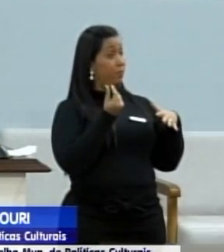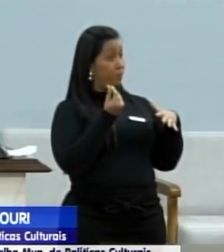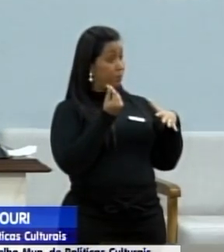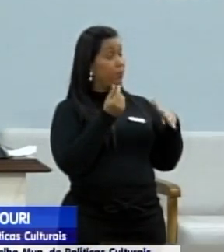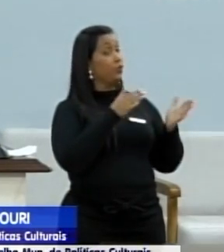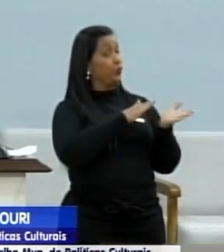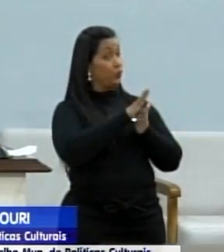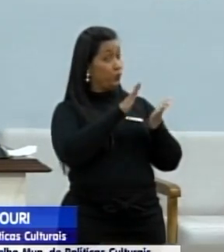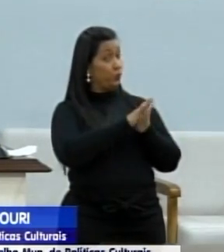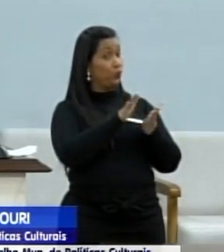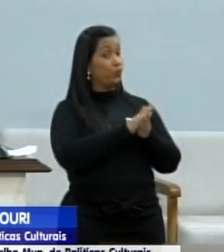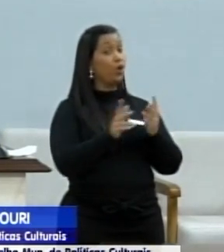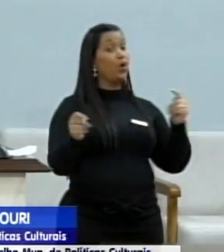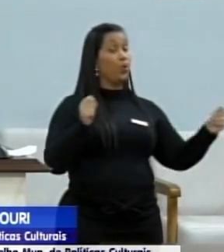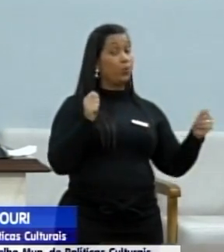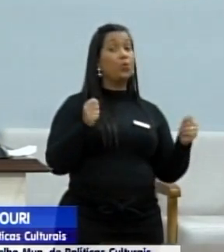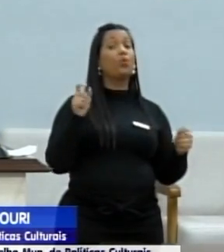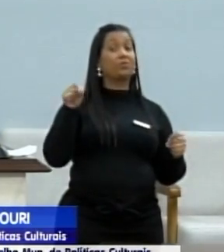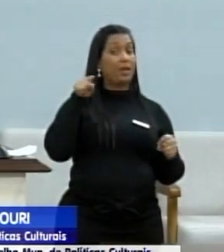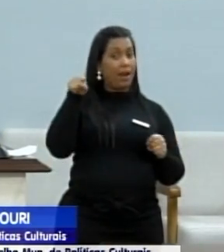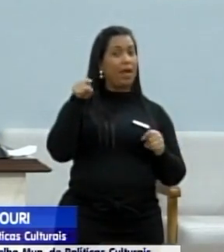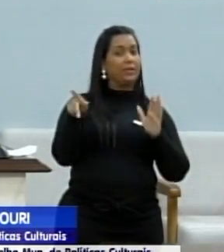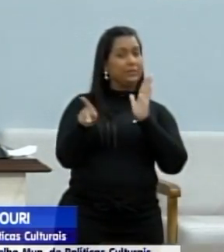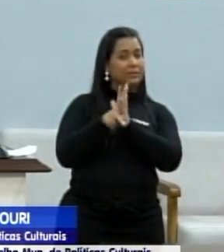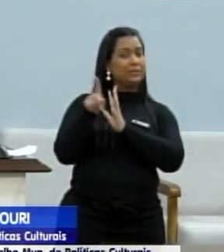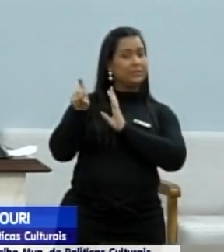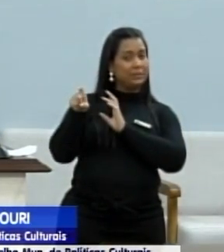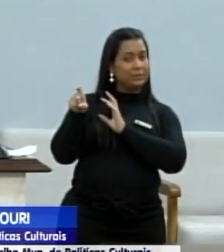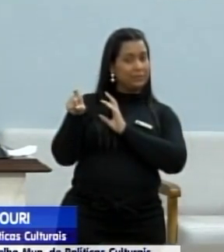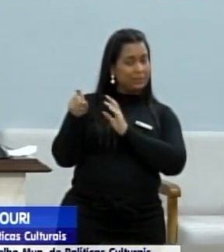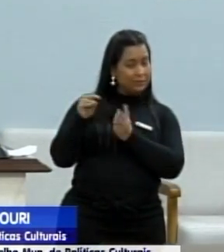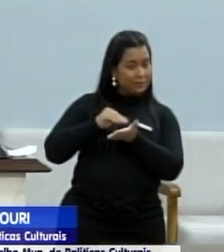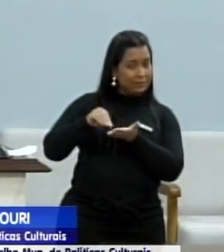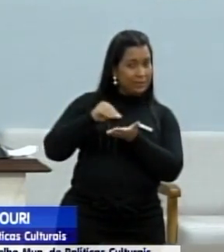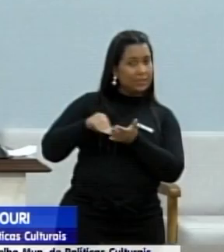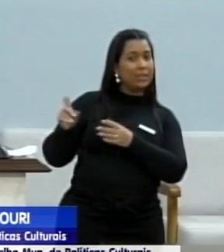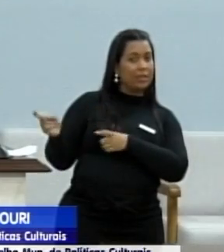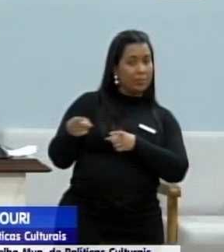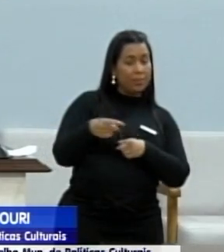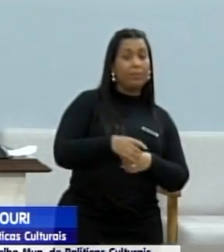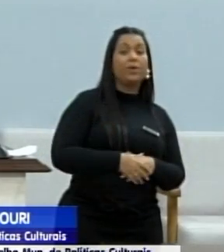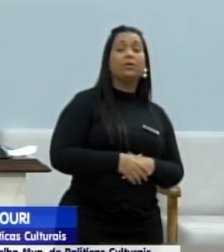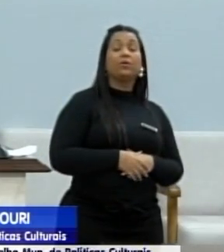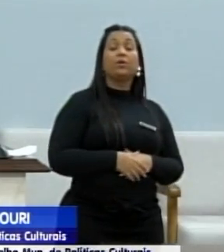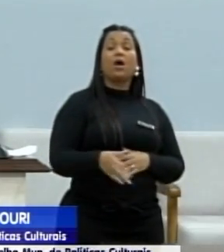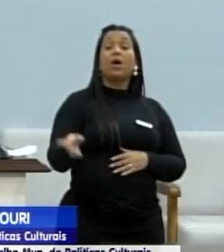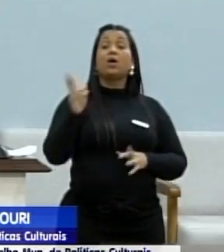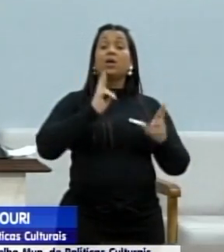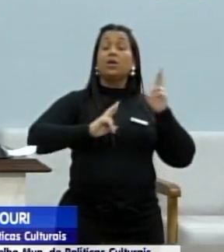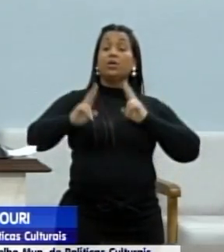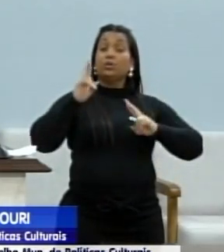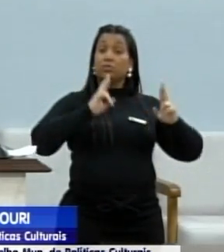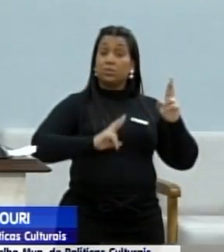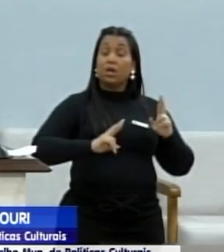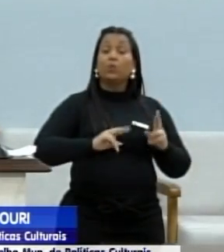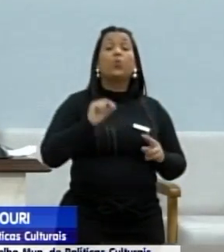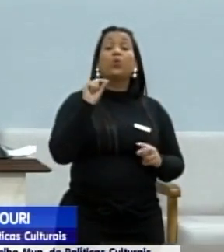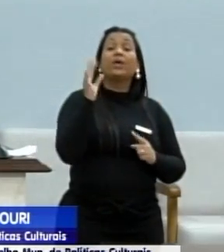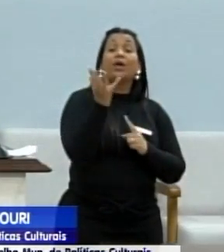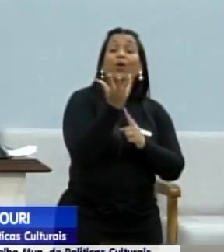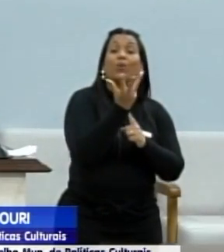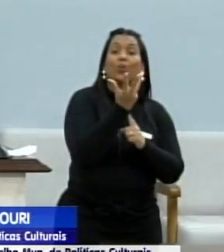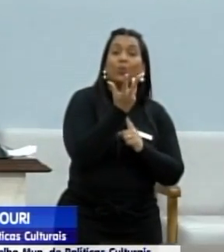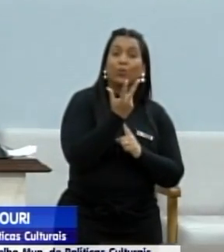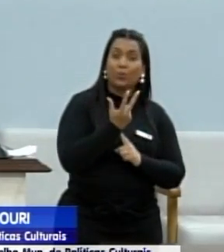foi gerida pela Secretaria de Planejamento, na qual a gente só teve até então o resultado das audiências presenciais, onde a cultura foi